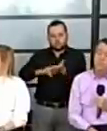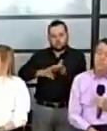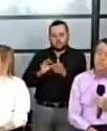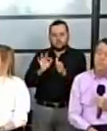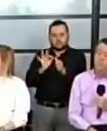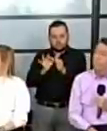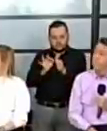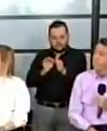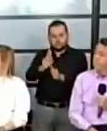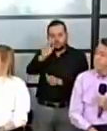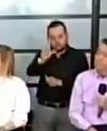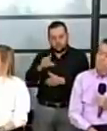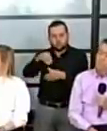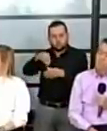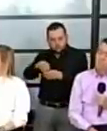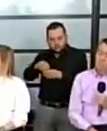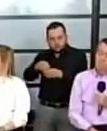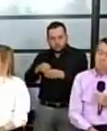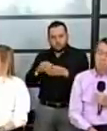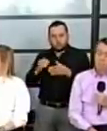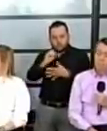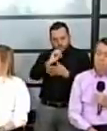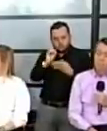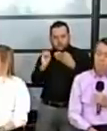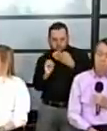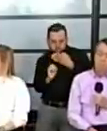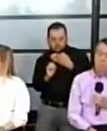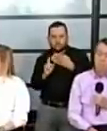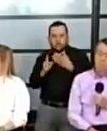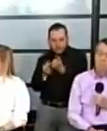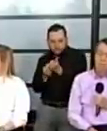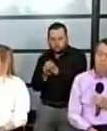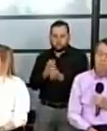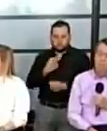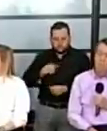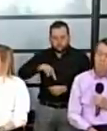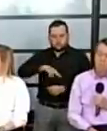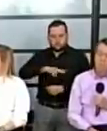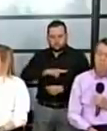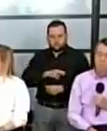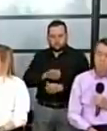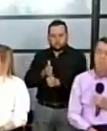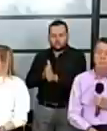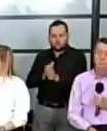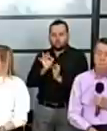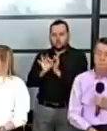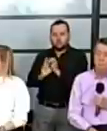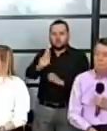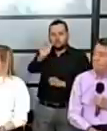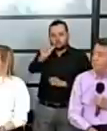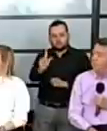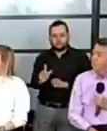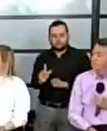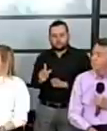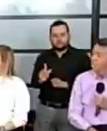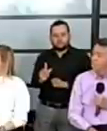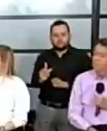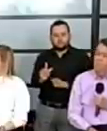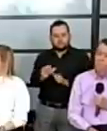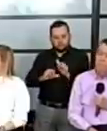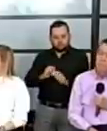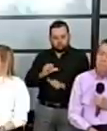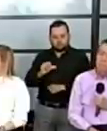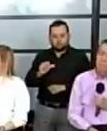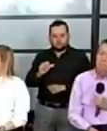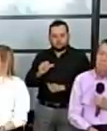Risaralda. Ellos hacen parte integral de la red de personas con discapacidad y cuidadores del Risaralda. Ellos